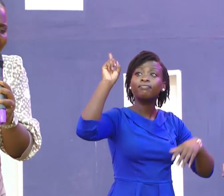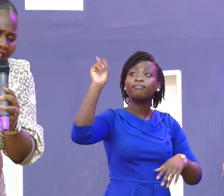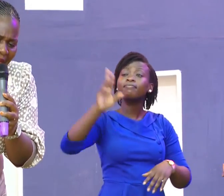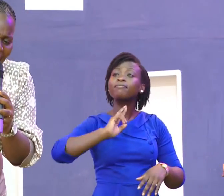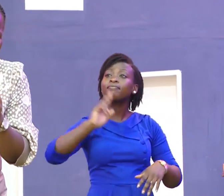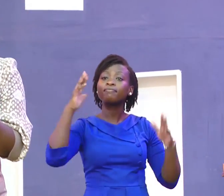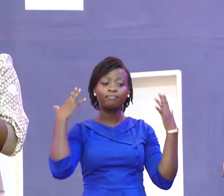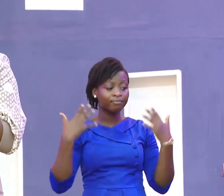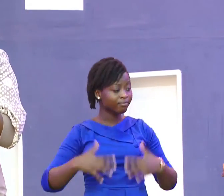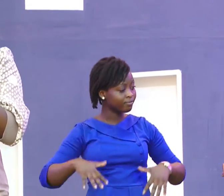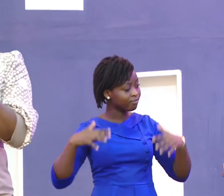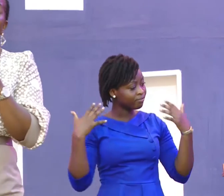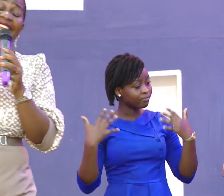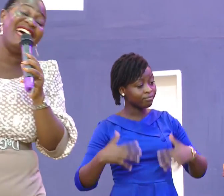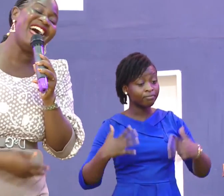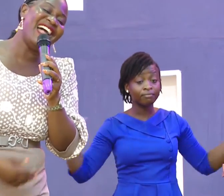hosani de.